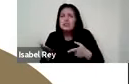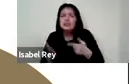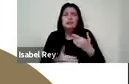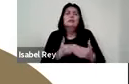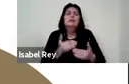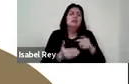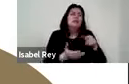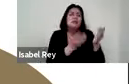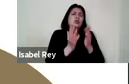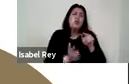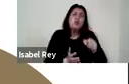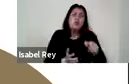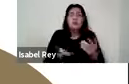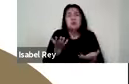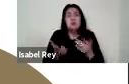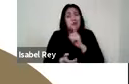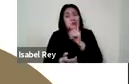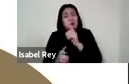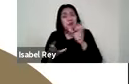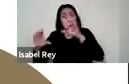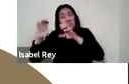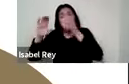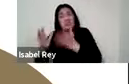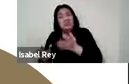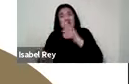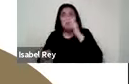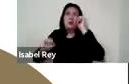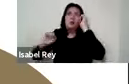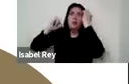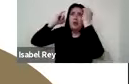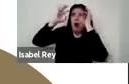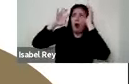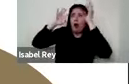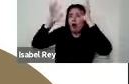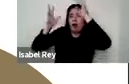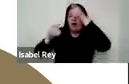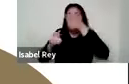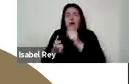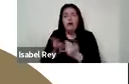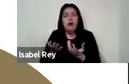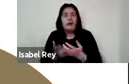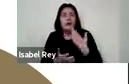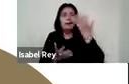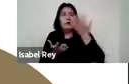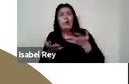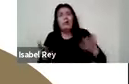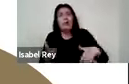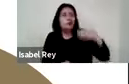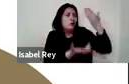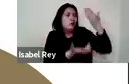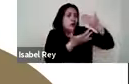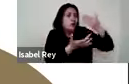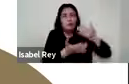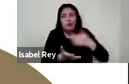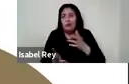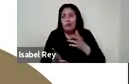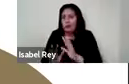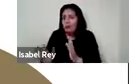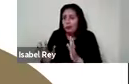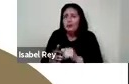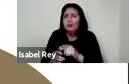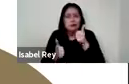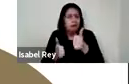estos estudiantes tal vez no sean científicos creativos, no sean inventores ni tecnológicos, sino que sean